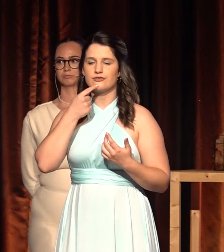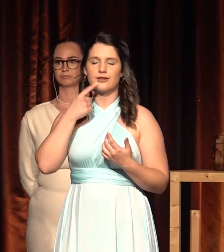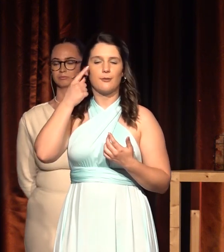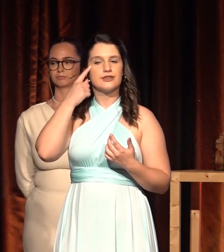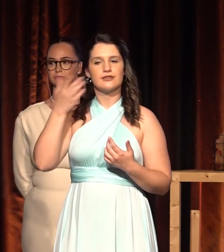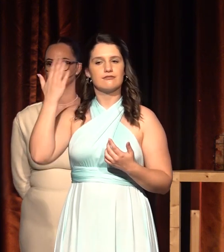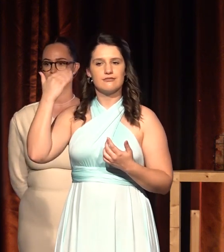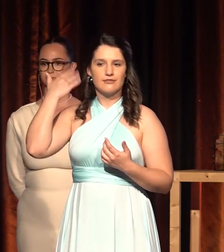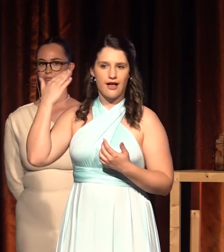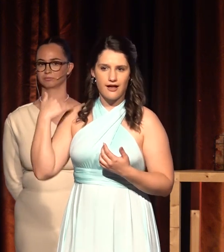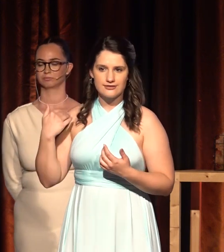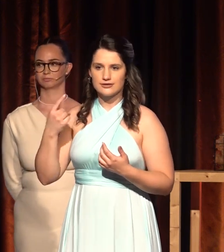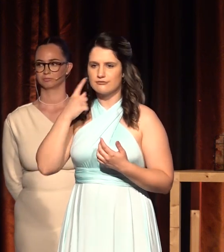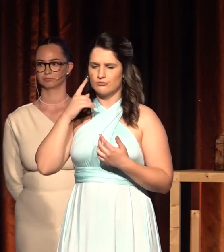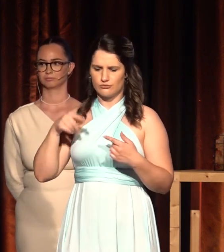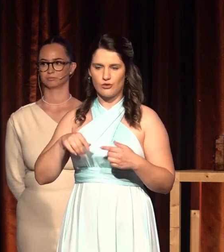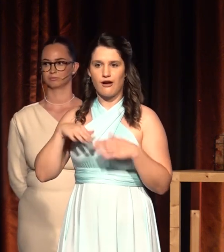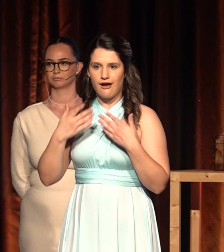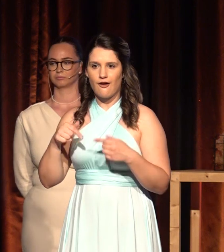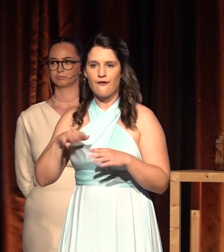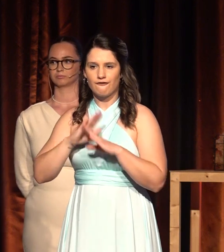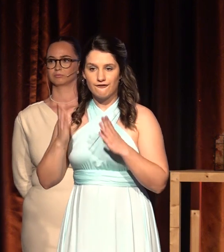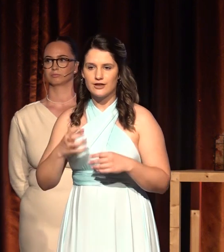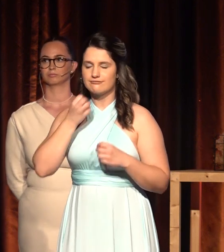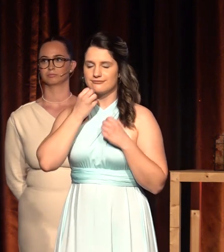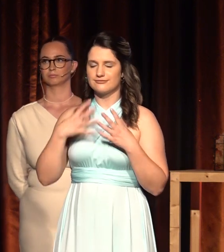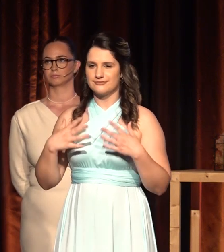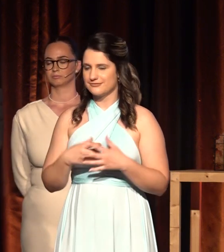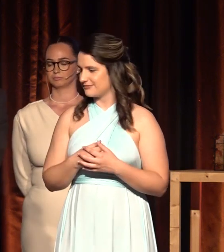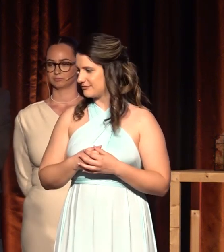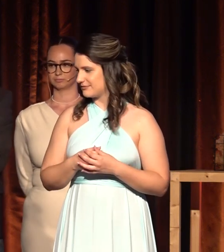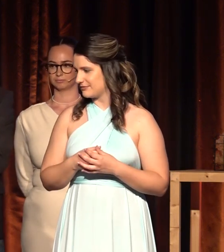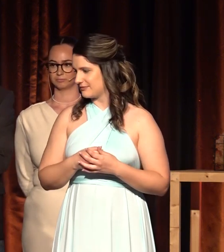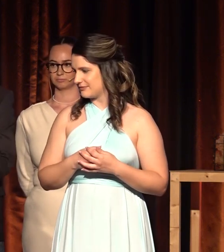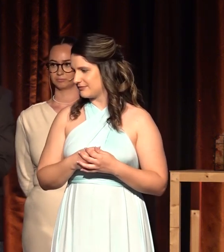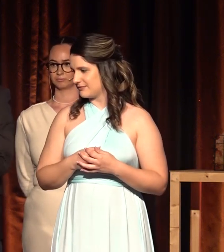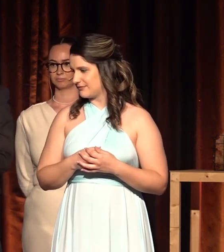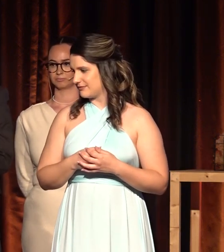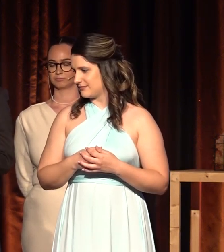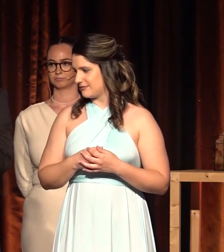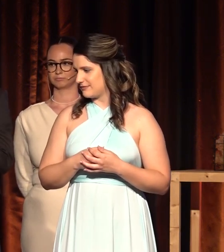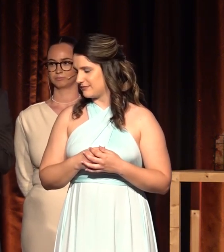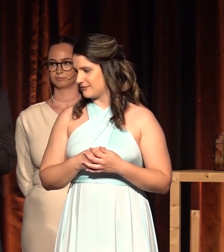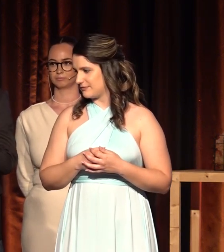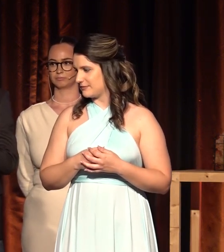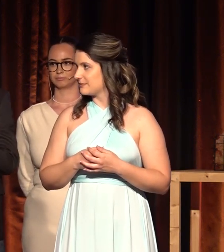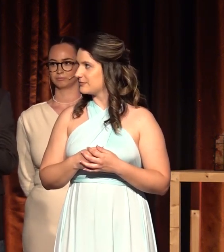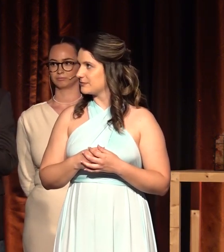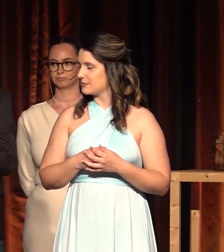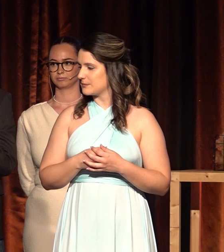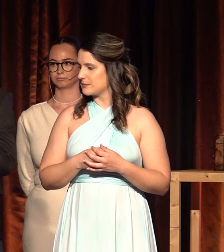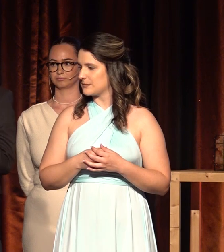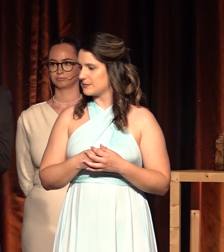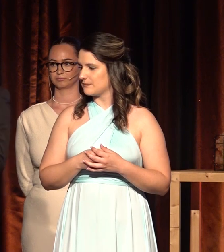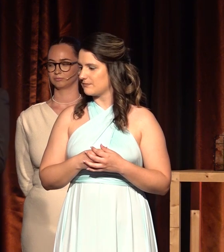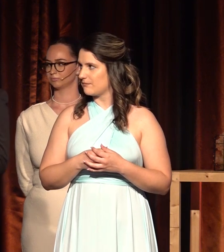passant, no? I què ens ha portat fins aquí. Però des de la regidoria d'educació, que al final també veiem les orles d'una manera